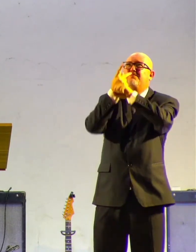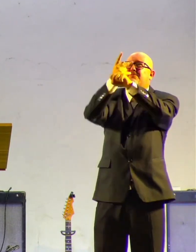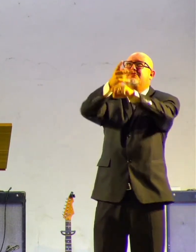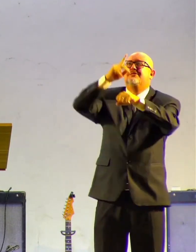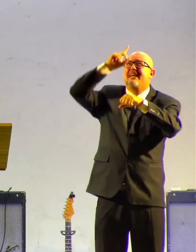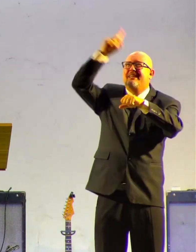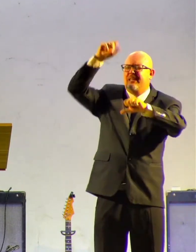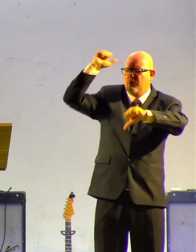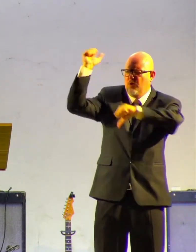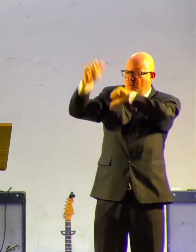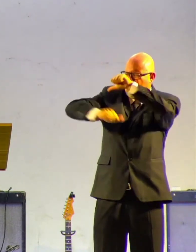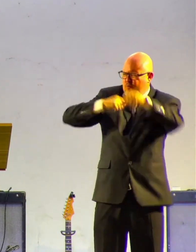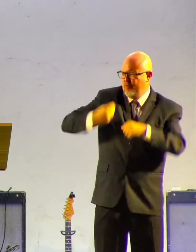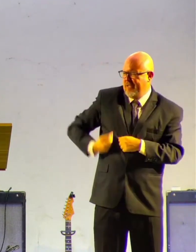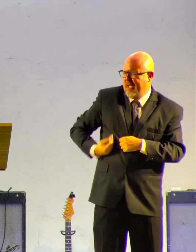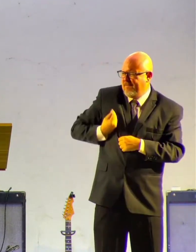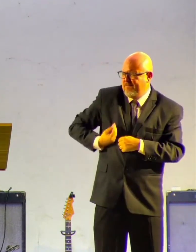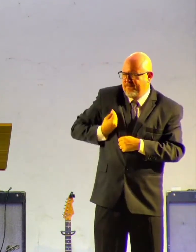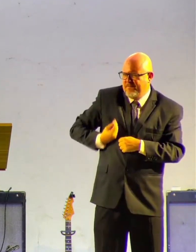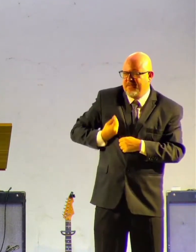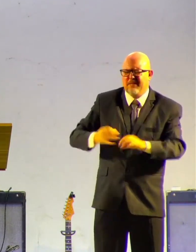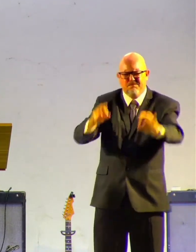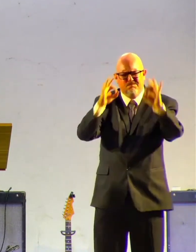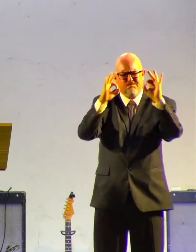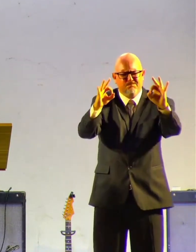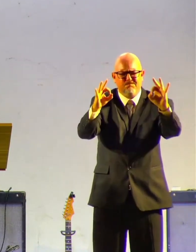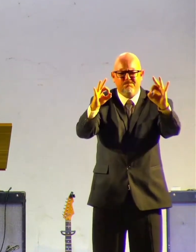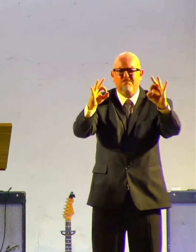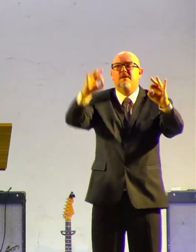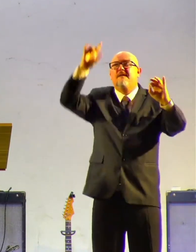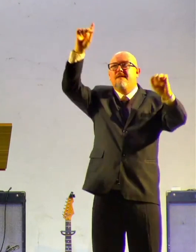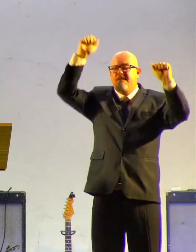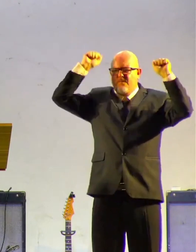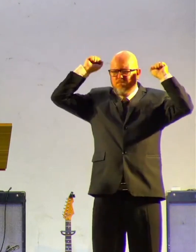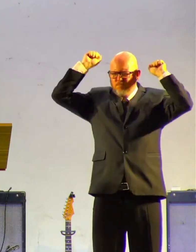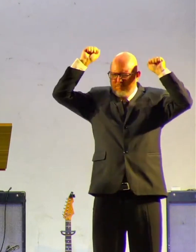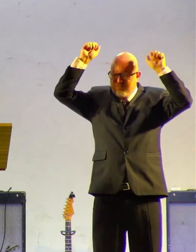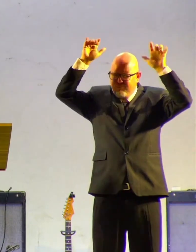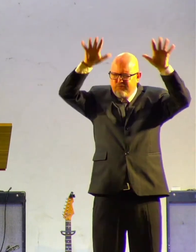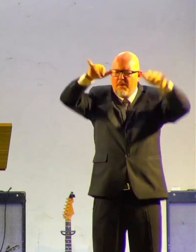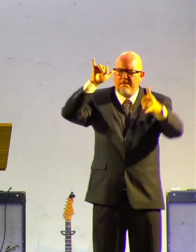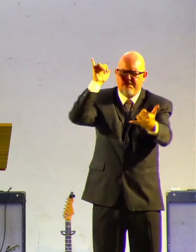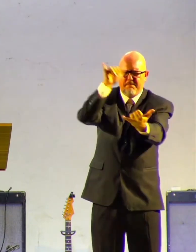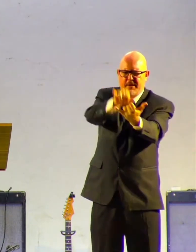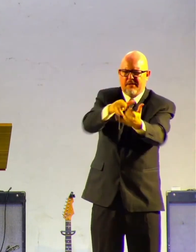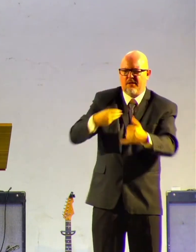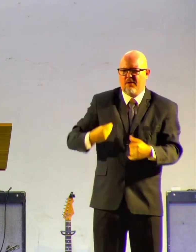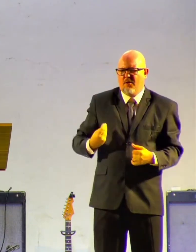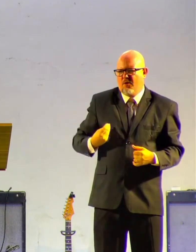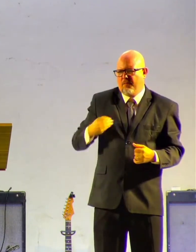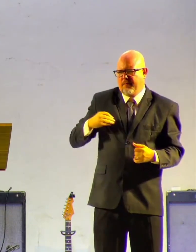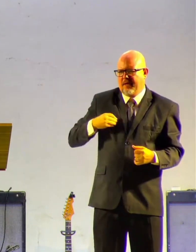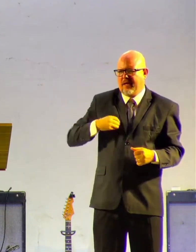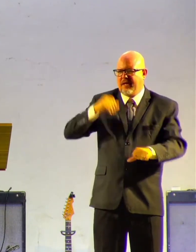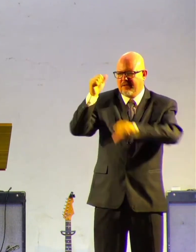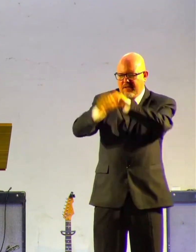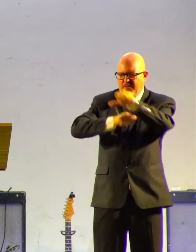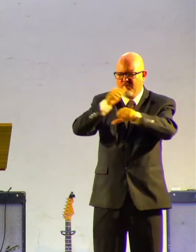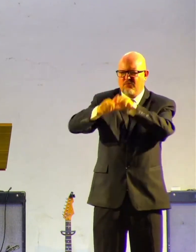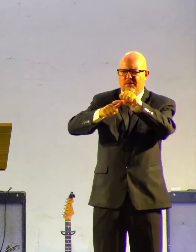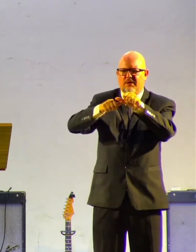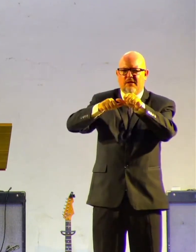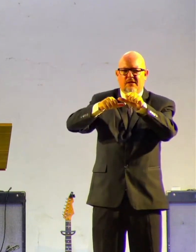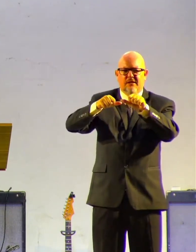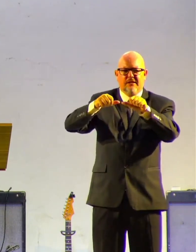se converter dos seus maus caminhos, então eu virei dos céus, perdoarei os seus pecados e sararei a